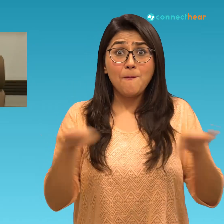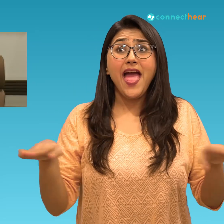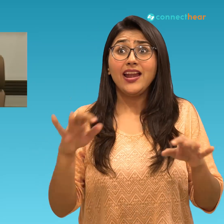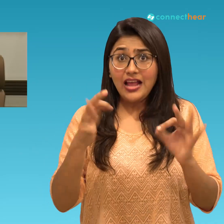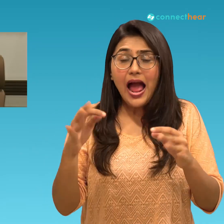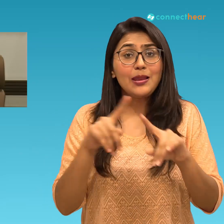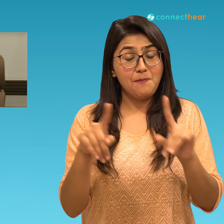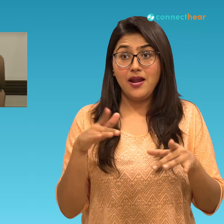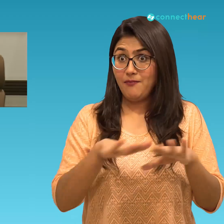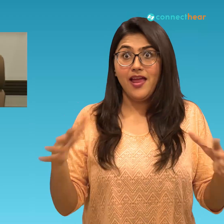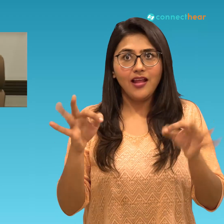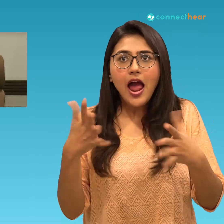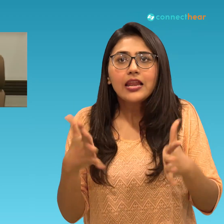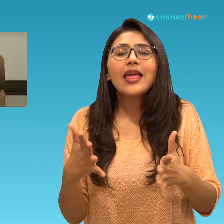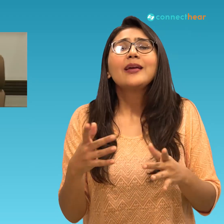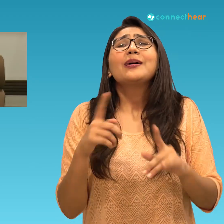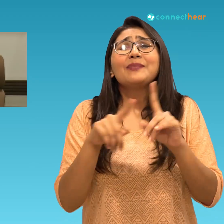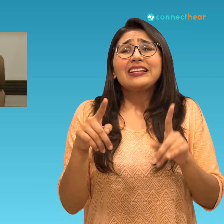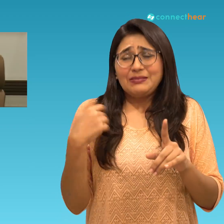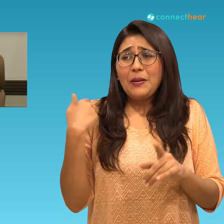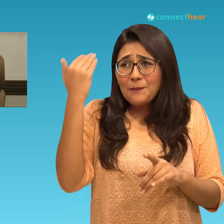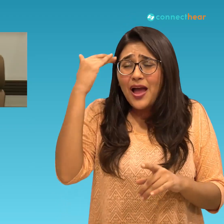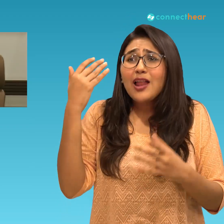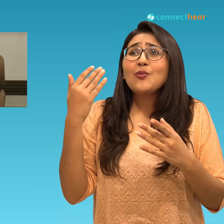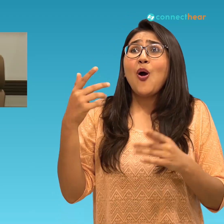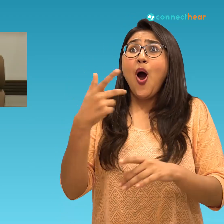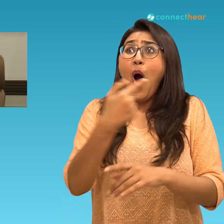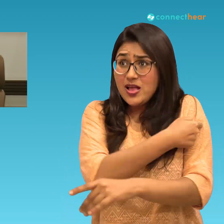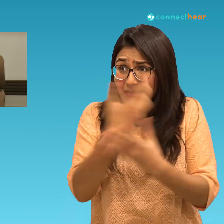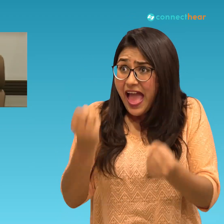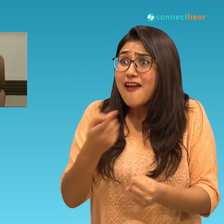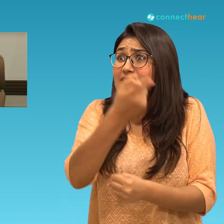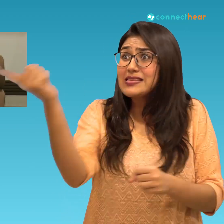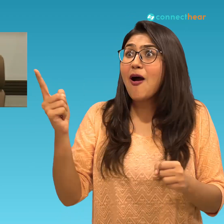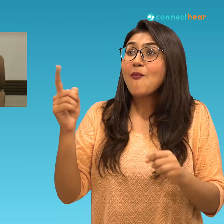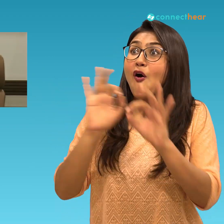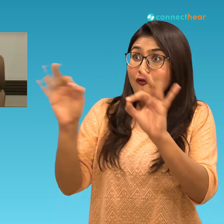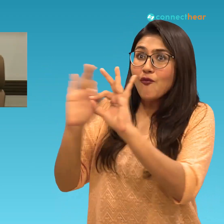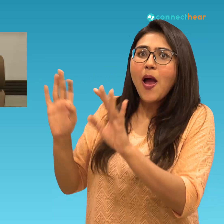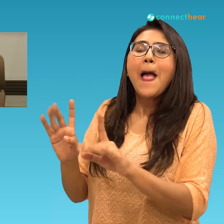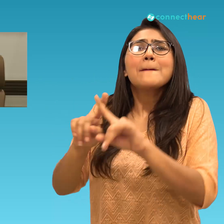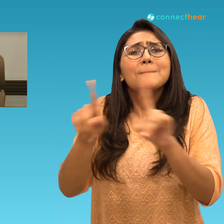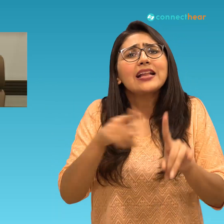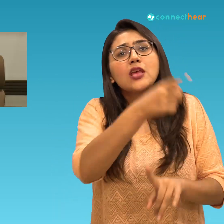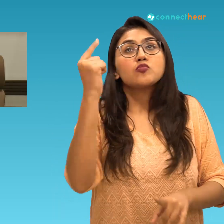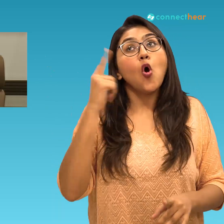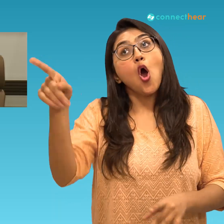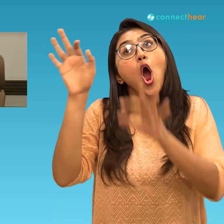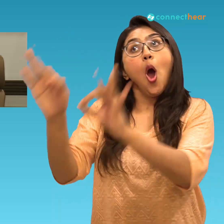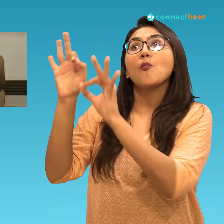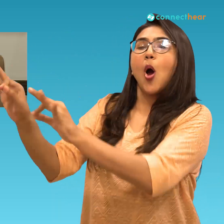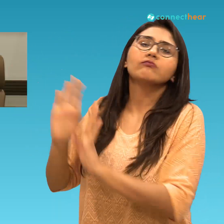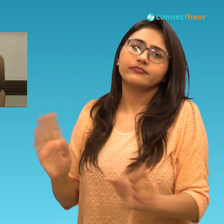ویکنٹ نہیں ہوتا۔ مانا کچھ ہسپتال ایسی ہے جو بھرے ہوئے ہیں، لیکن ہر بندے کو اس ہسپتال میں جانے کی ضرورت نہیں ہے۔ آج ہی